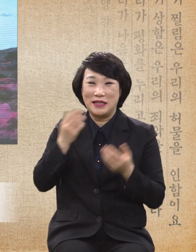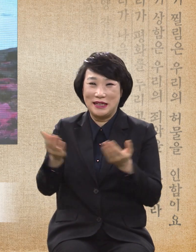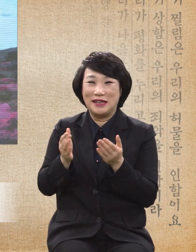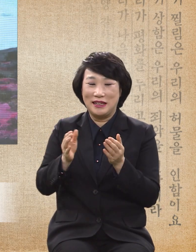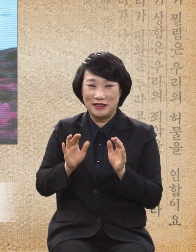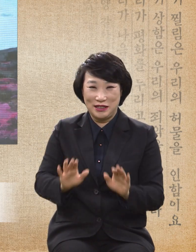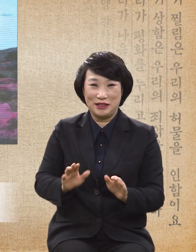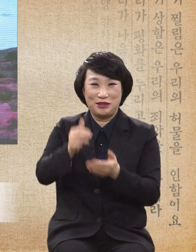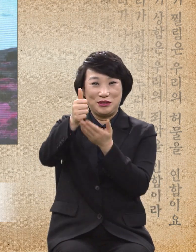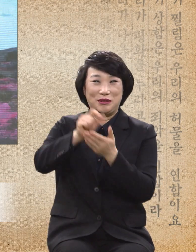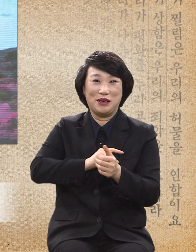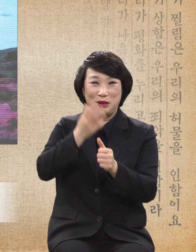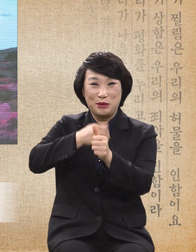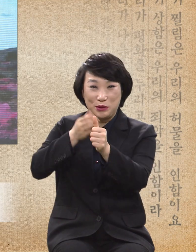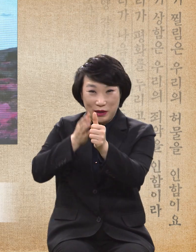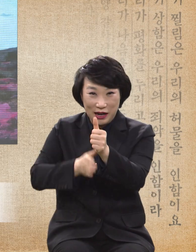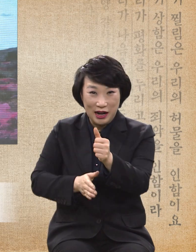축원합니다.